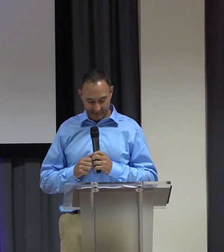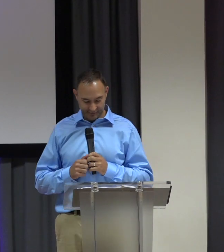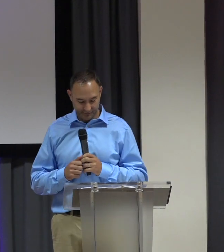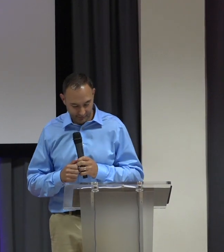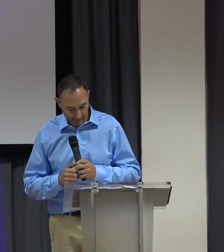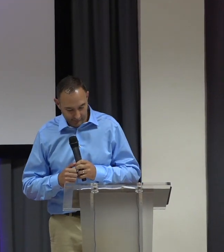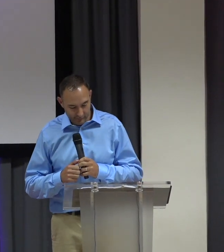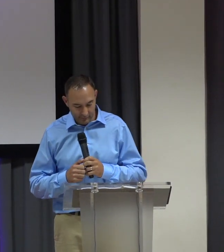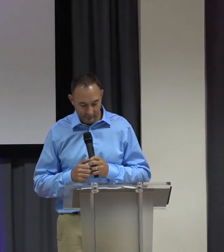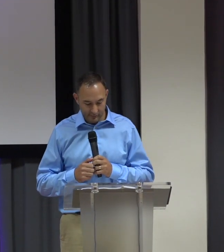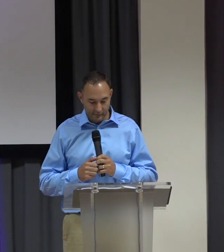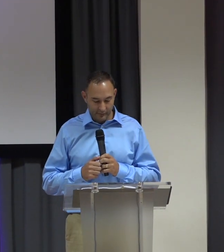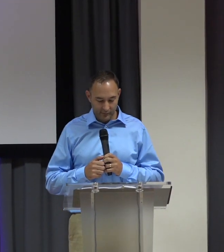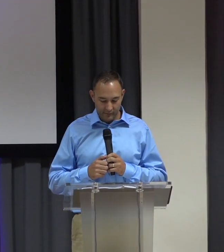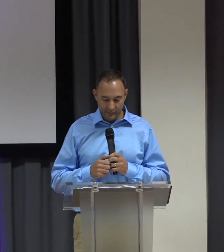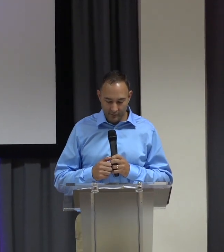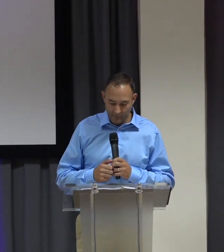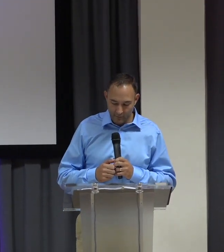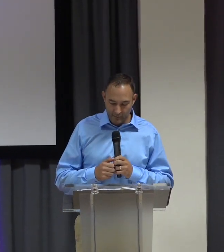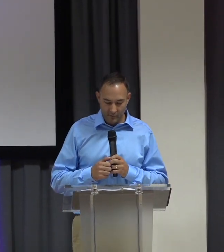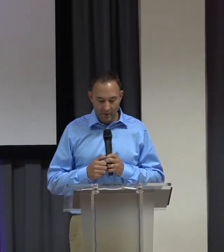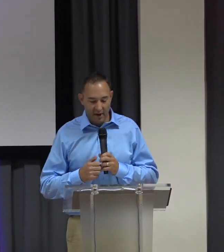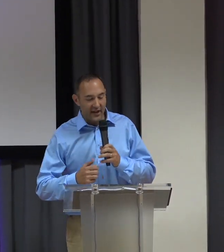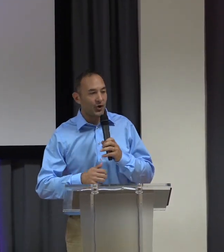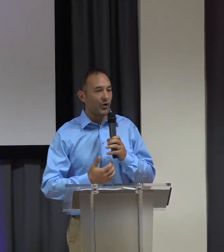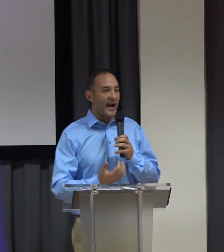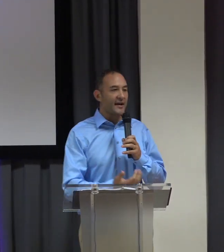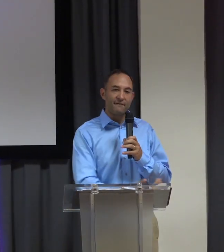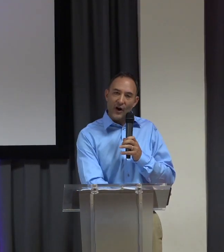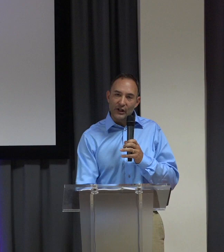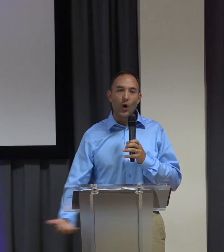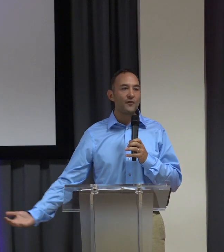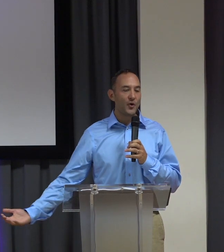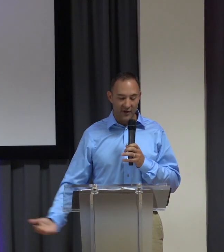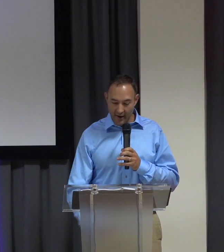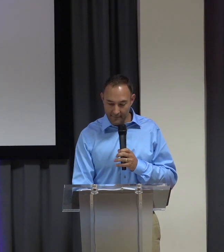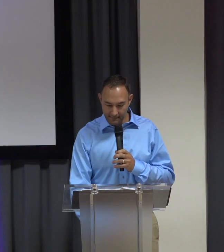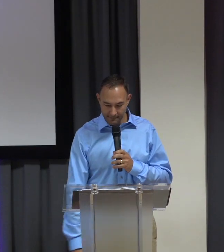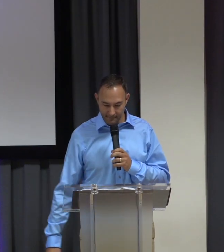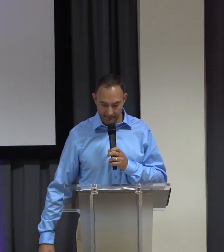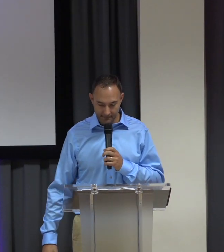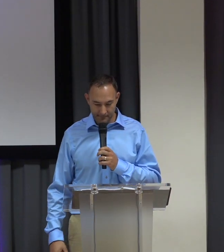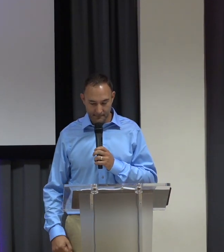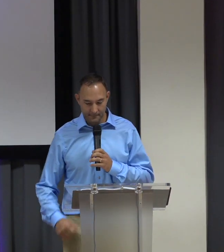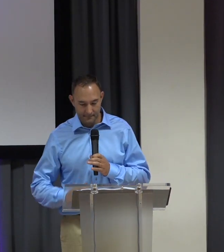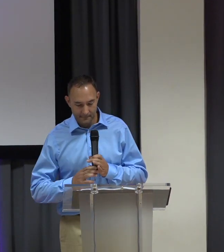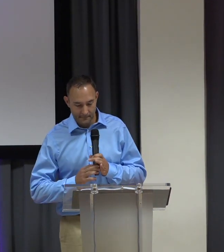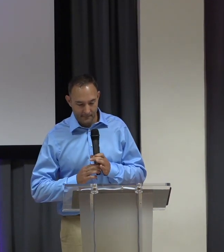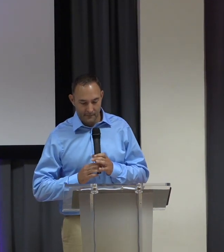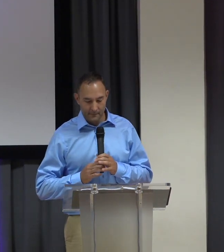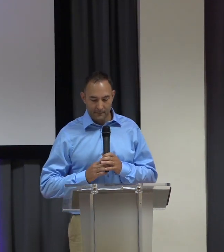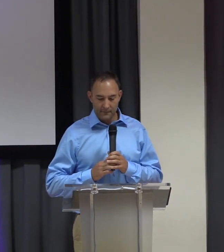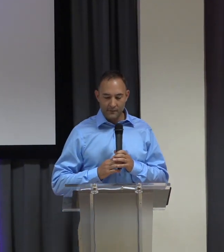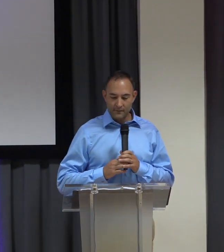Donc on les évite pour avoir des messages de plus en plus positifs. But it has created a very low view of God. Et ça crée